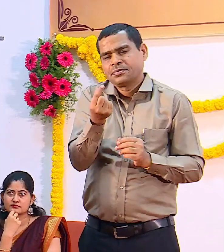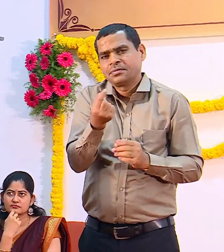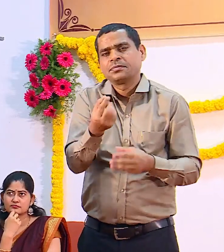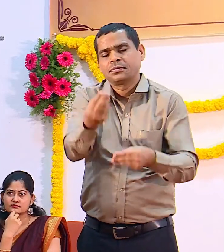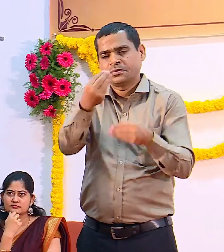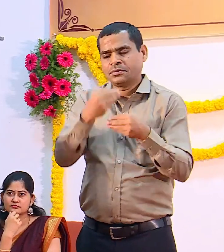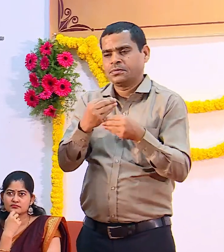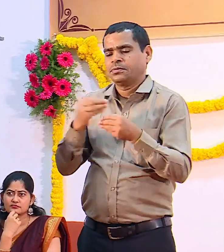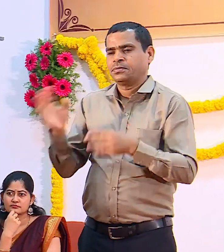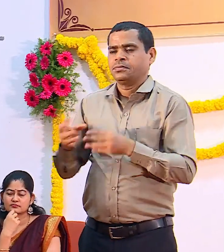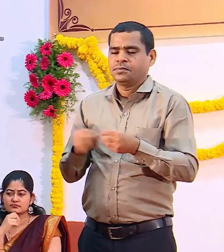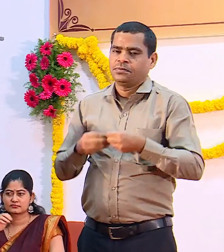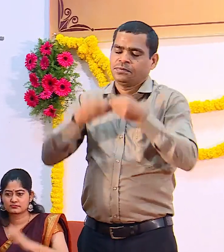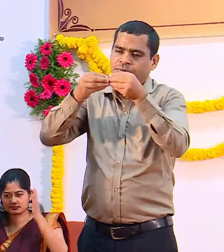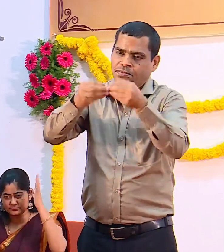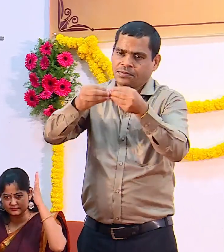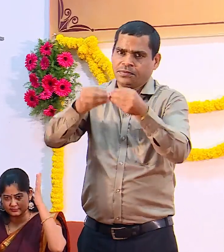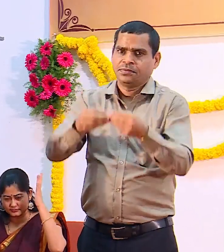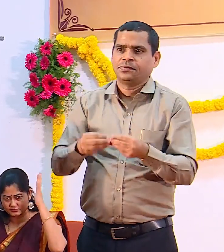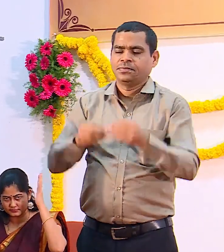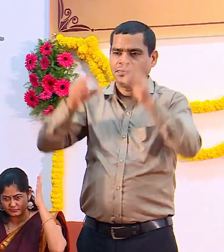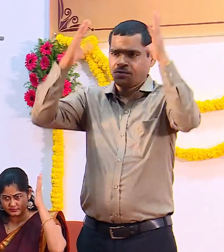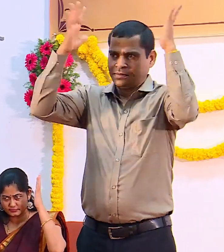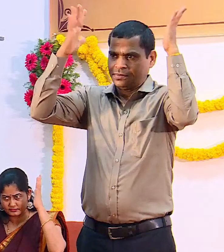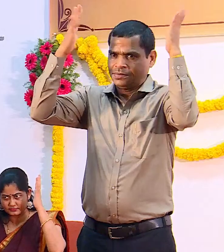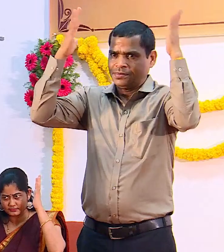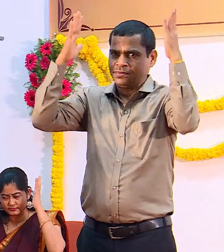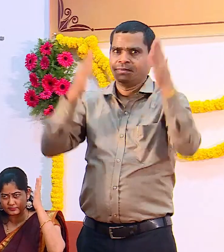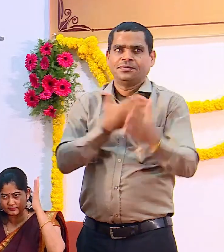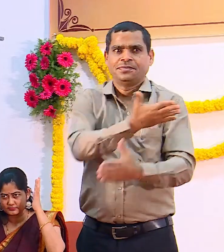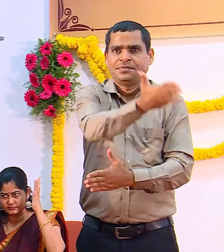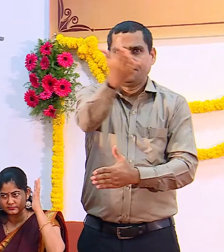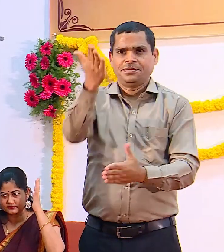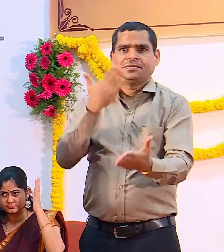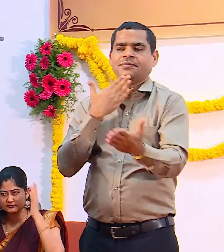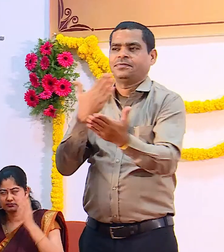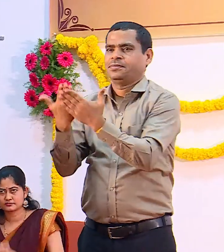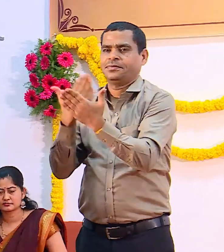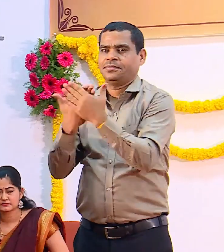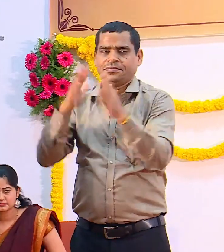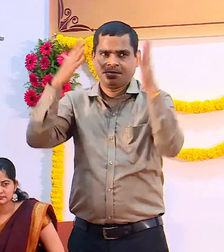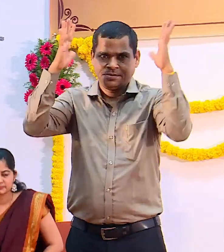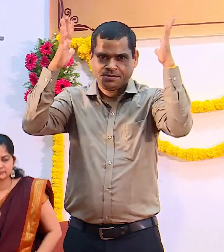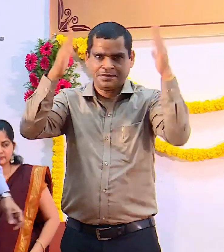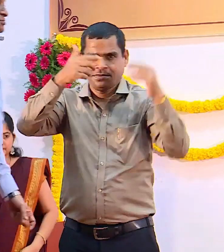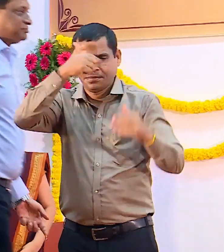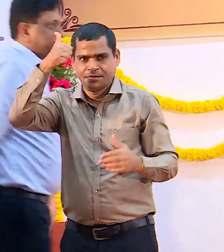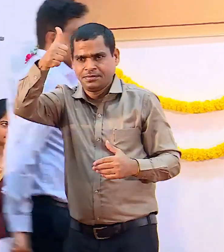एंड वील गेट इट अप्रूव्ड। थैंक यू एंड आई विश ऑल द बेस्ट फॉर दिस इंस्टीट्यूट फॉर द फ्यूचर। थैंक यू।